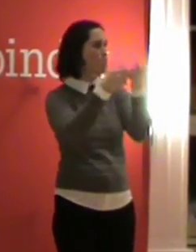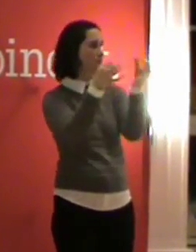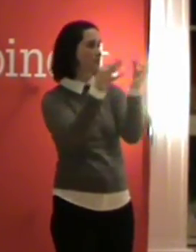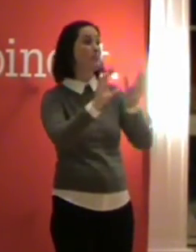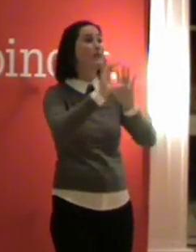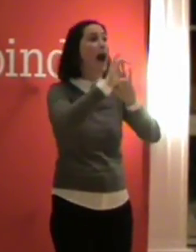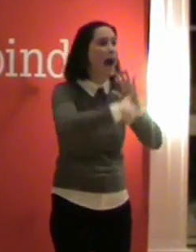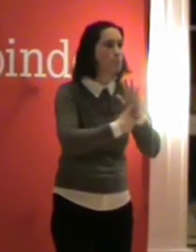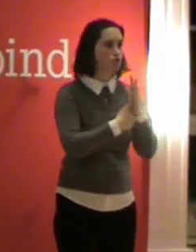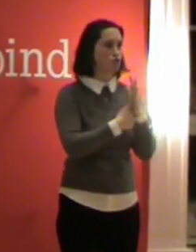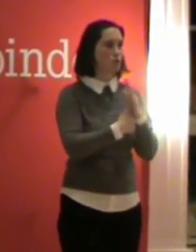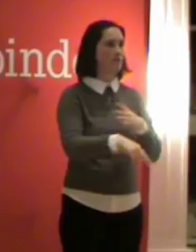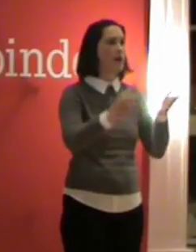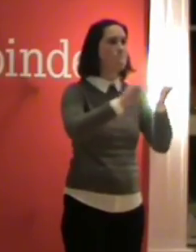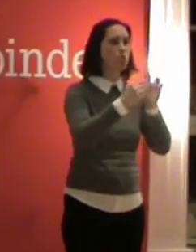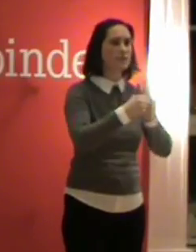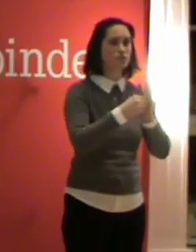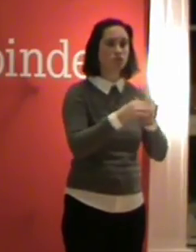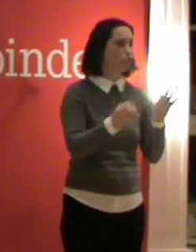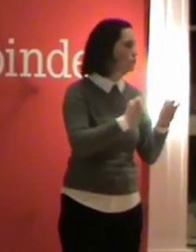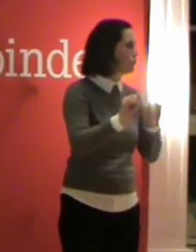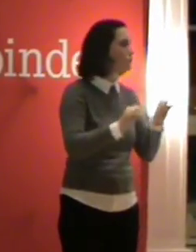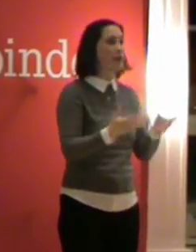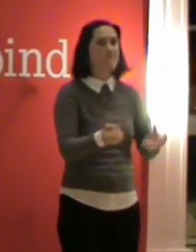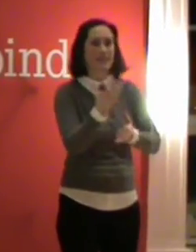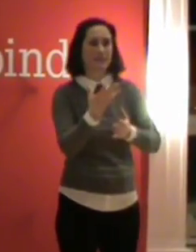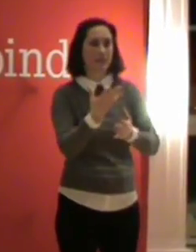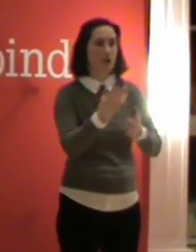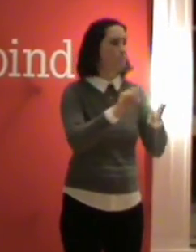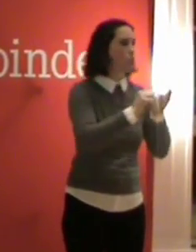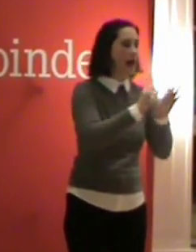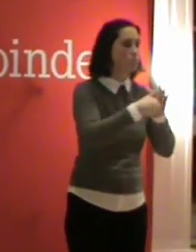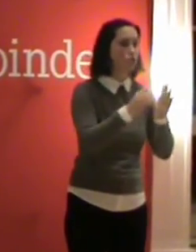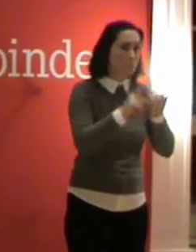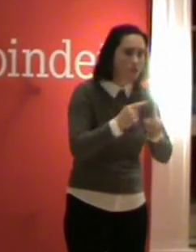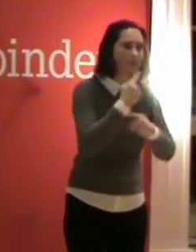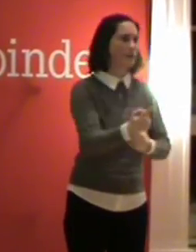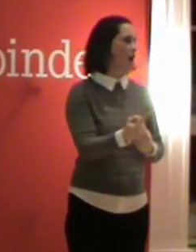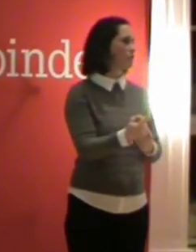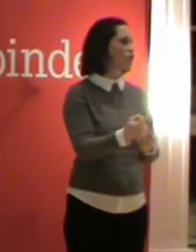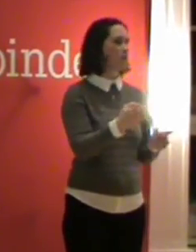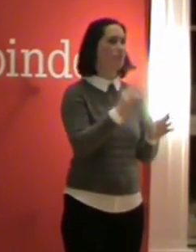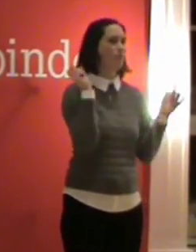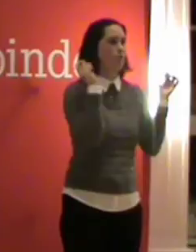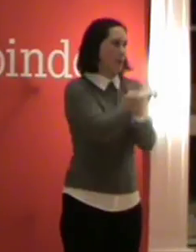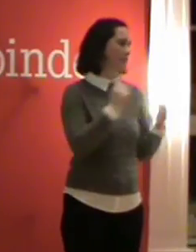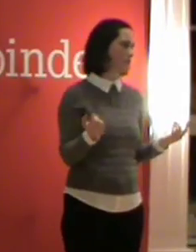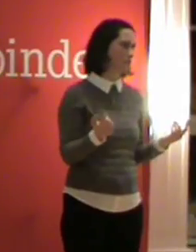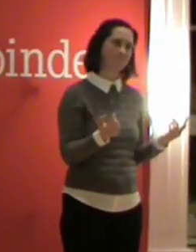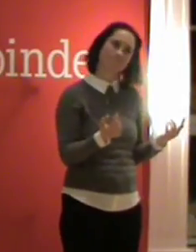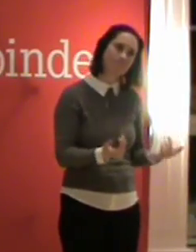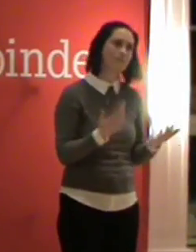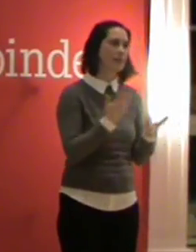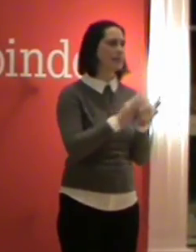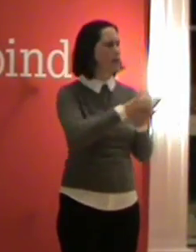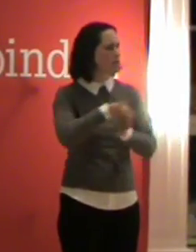halben Stunde nicht auf ein politisches Ereignis reagierst, schon mal für die Fraktion alles vorbei ist. Und das ist so wichtig, dass wir uns